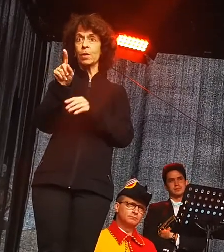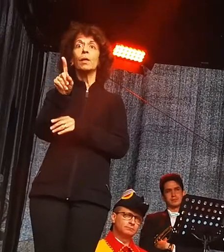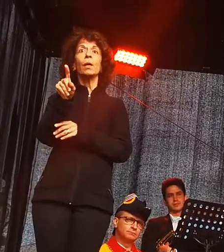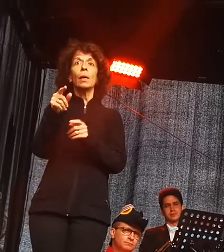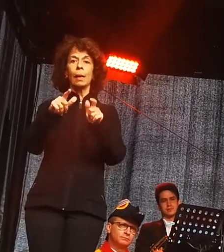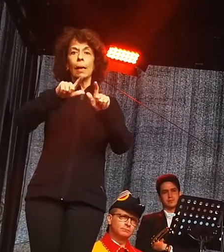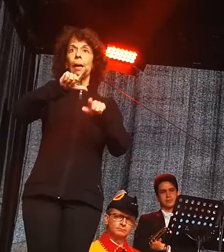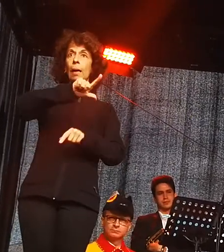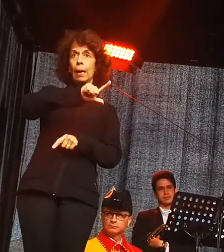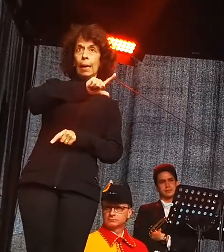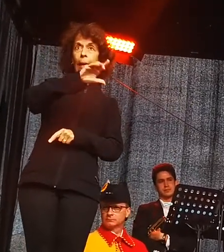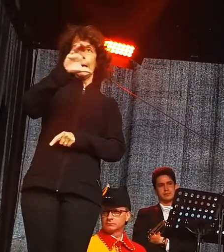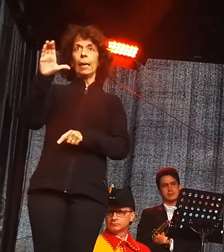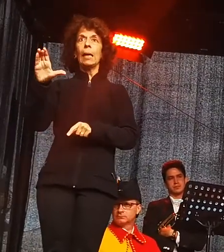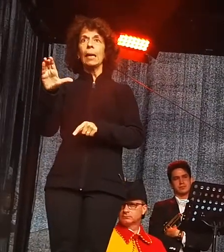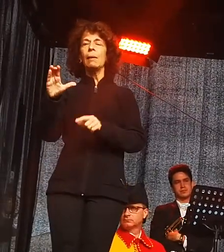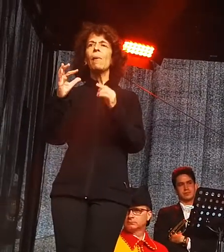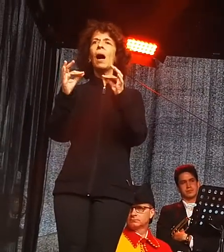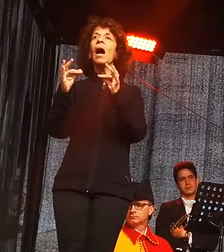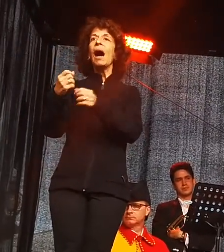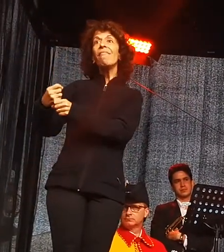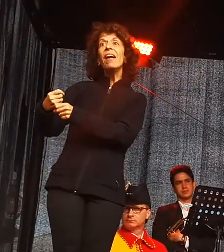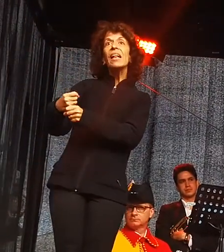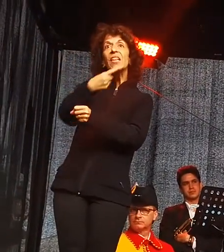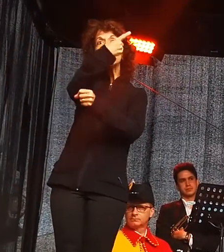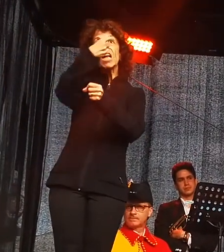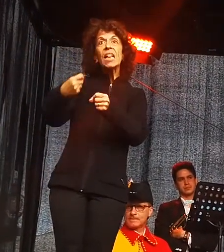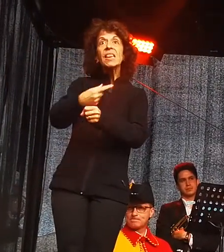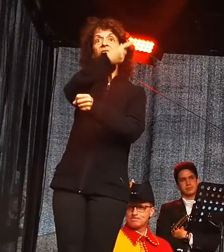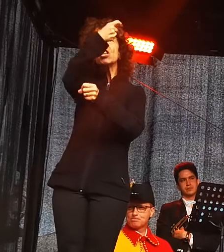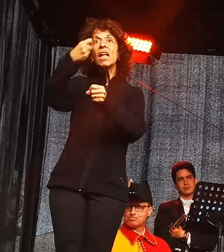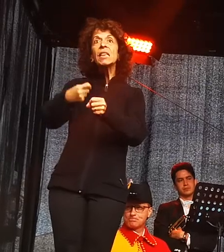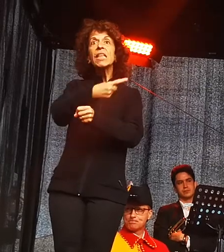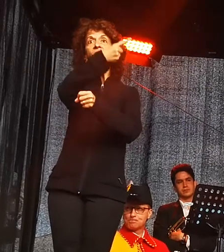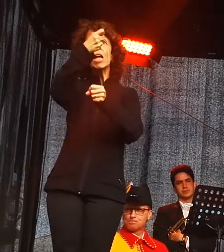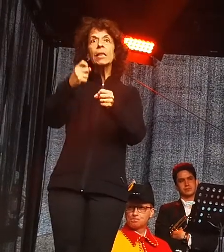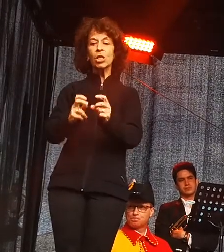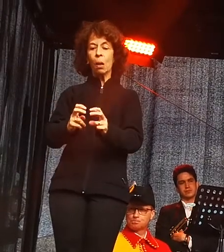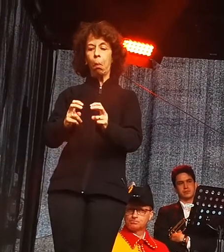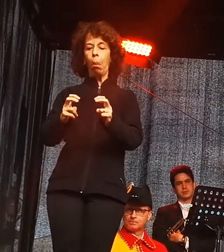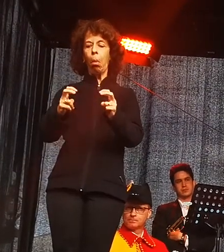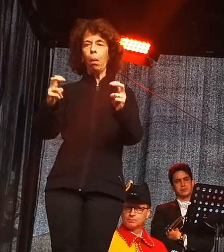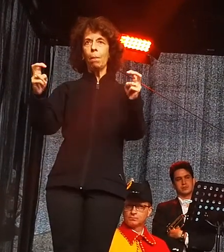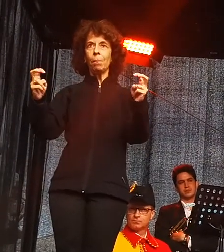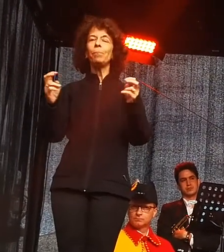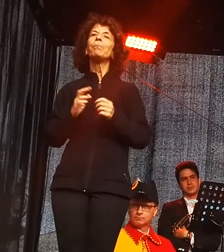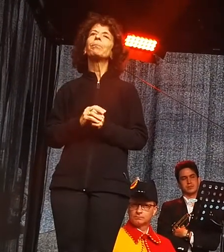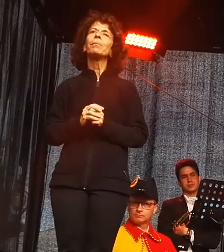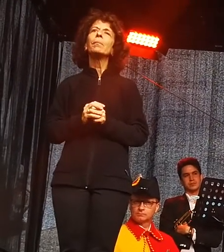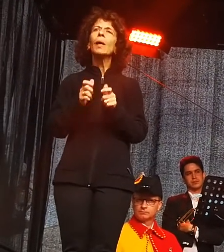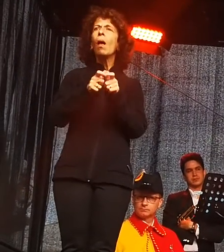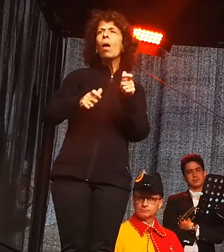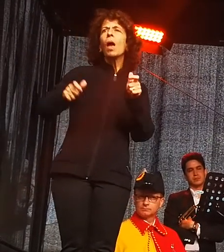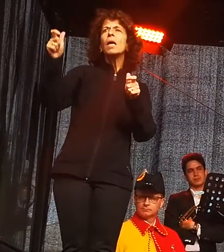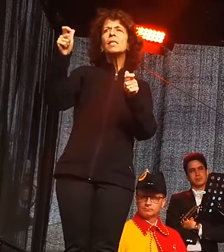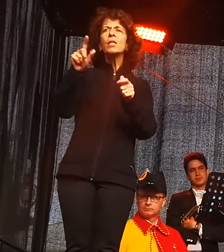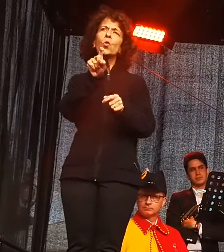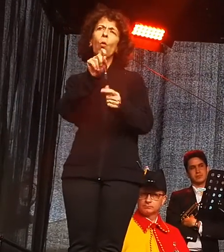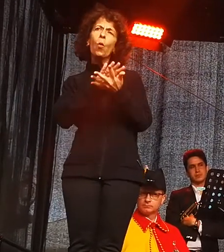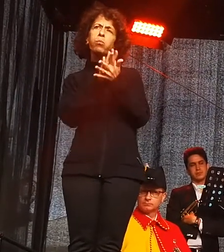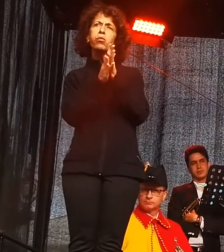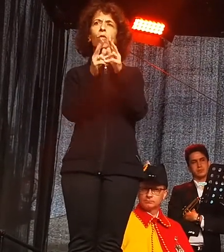digérer justement les rejets humains issus de la prospérité. Il faut savoir que les premières stations d'épuration vont se construire à ce